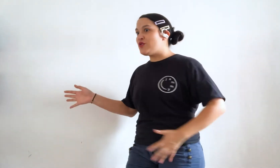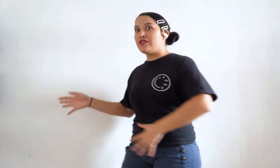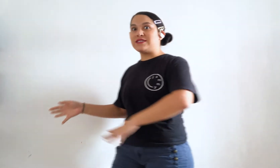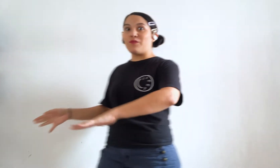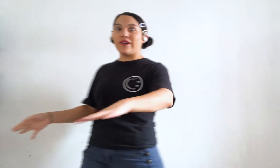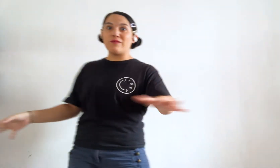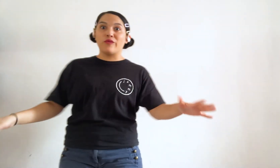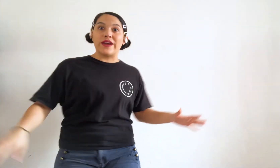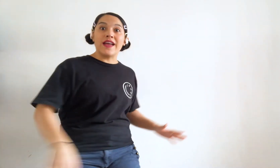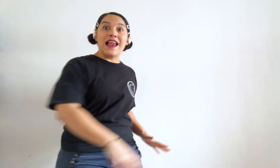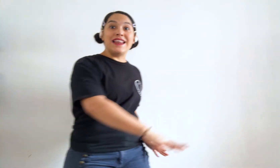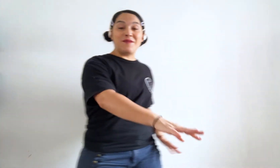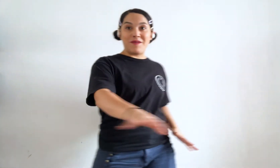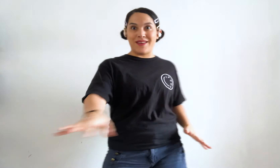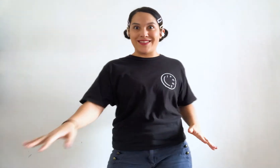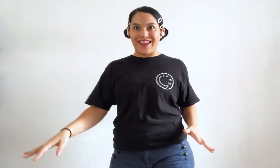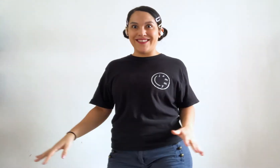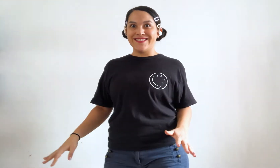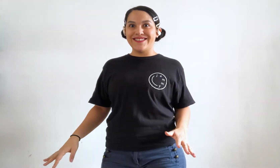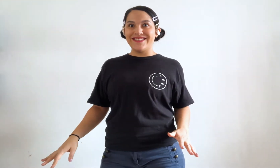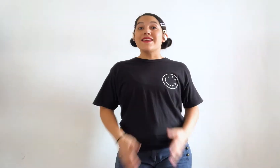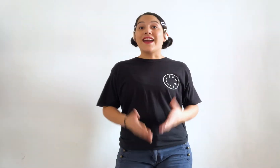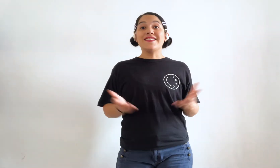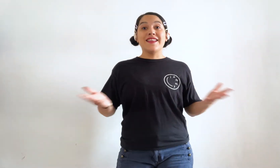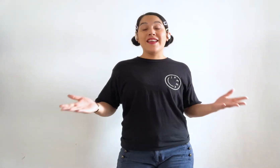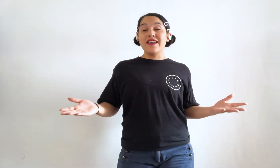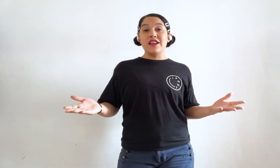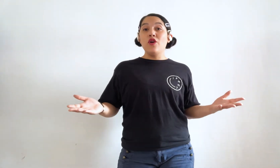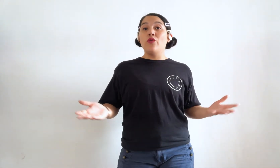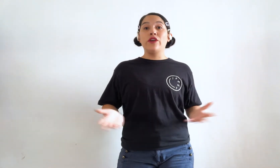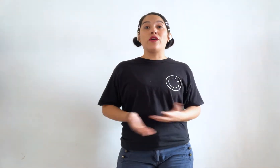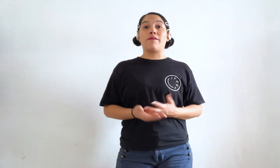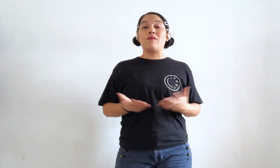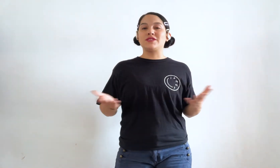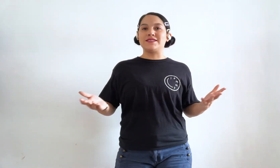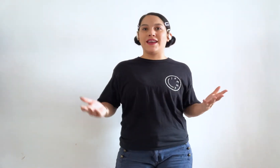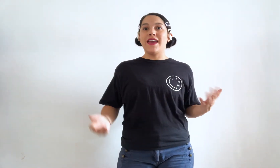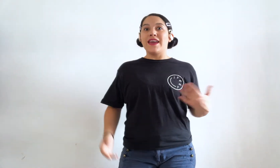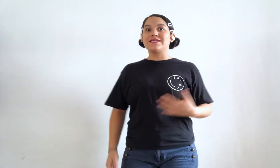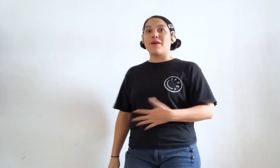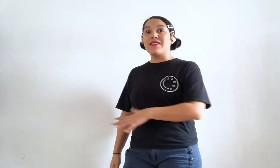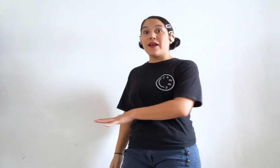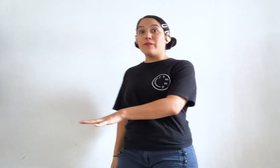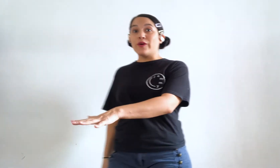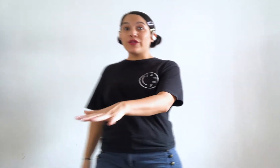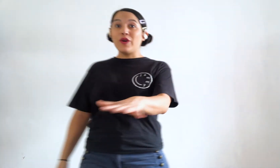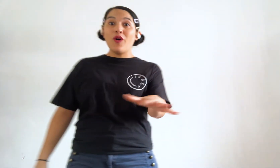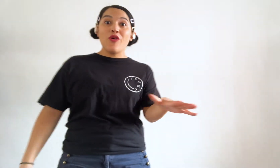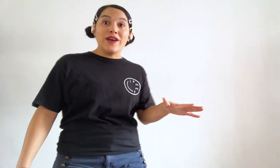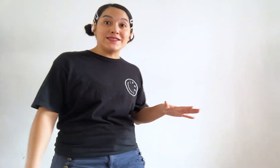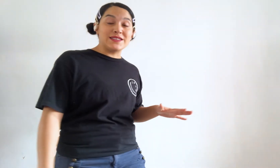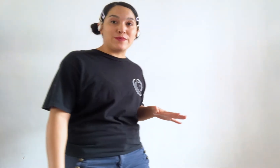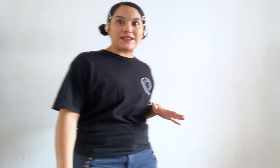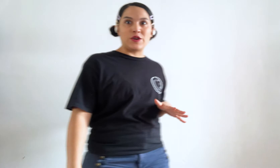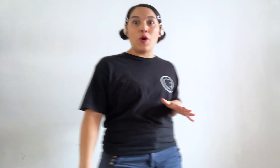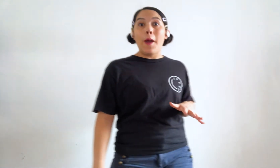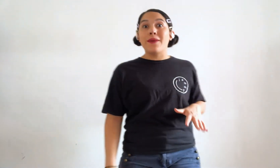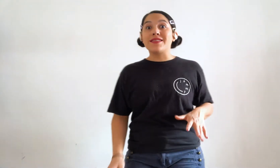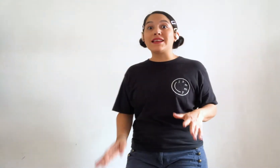donde se puedan mover libremente. Ya que están ahí, lo único que vamos a hacer es caminar por todo ese espacio mientras